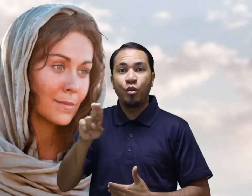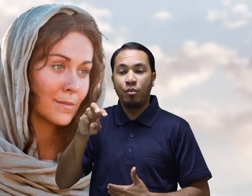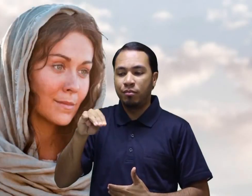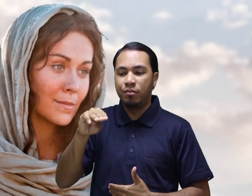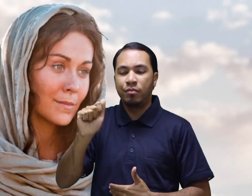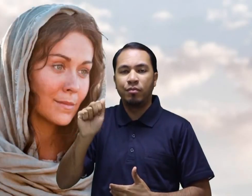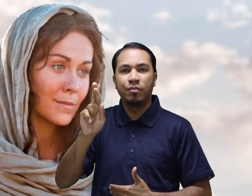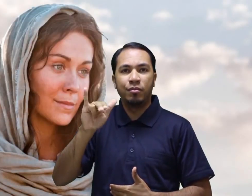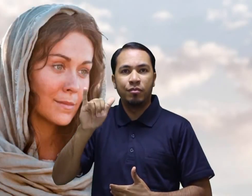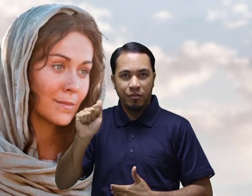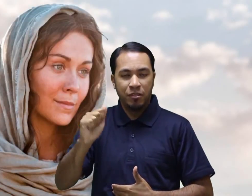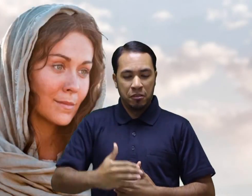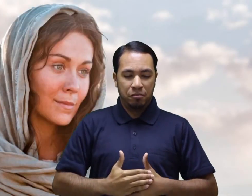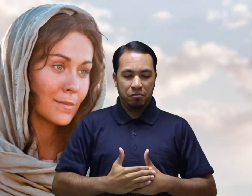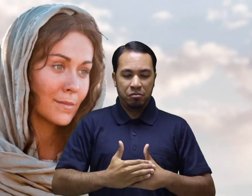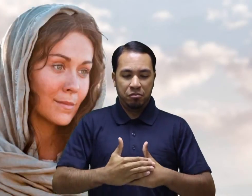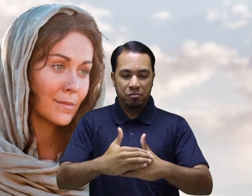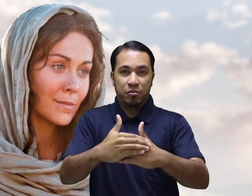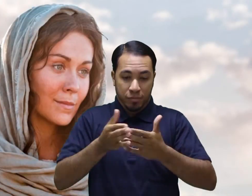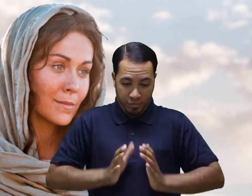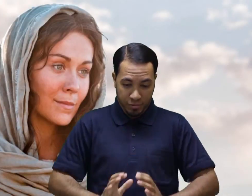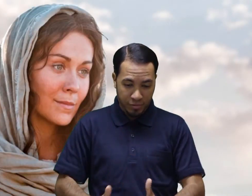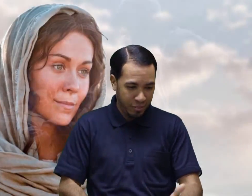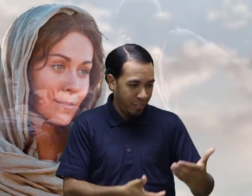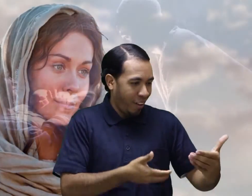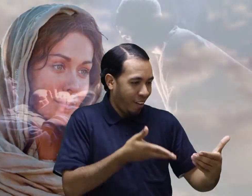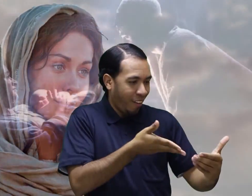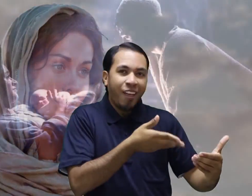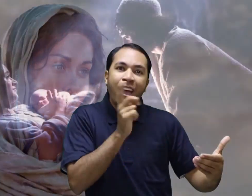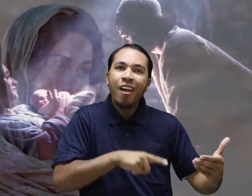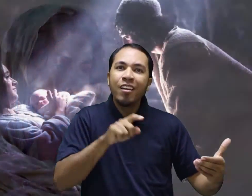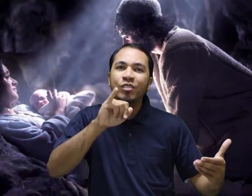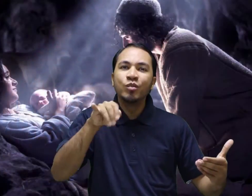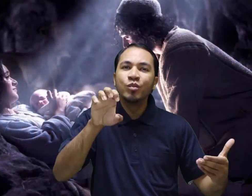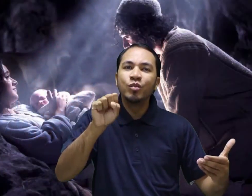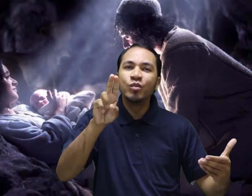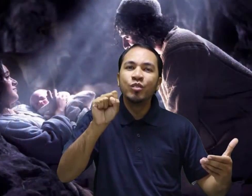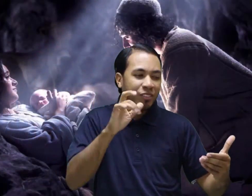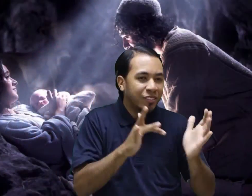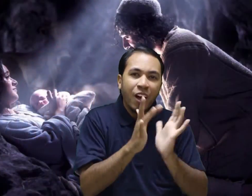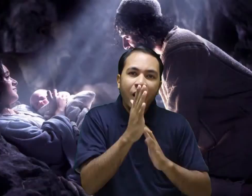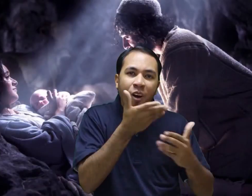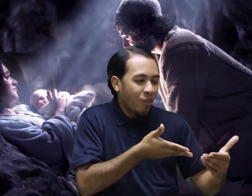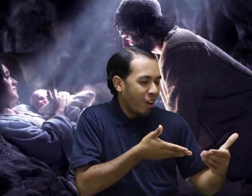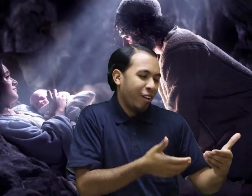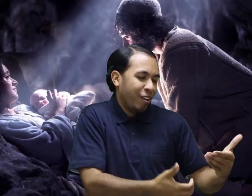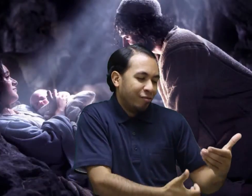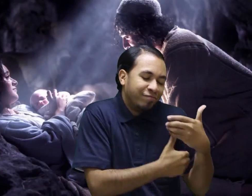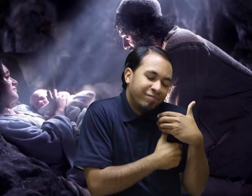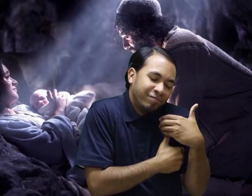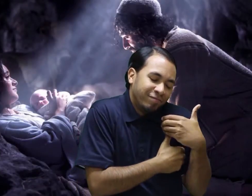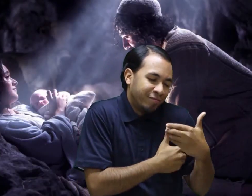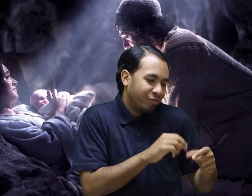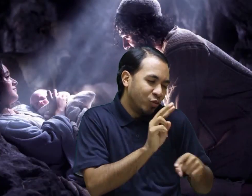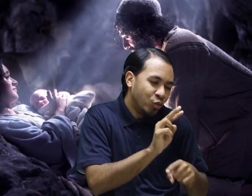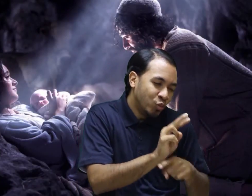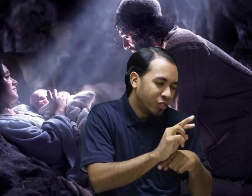Assim, Maria ficou grávida pelo poder de Deus. Dela nasceu Jesus. Maria cuidou